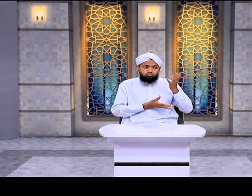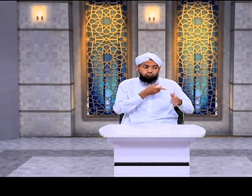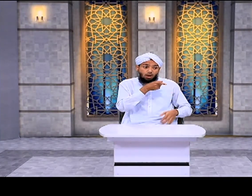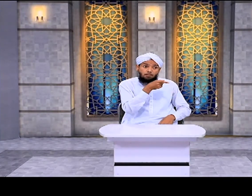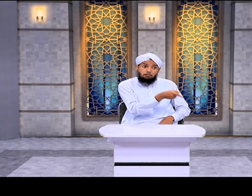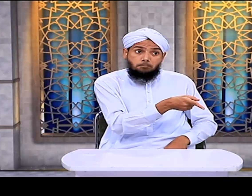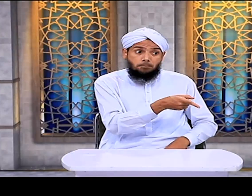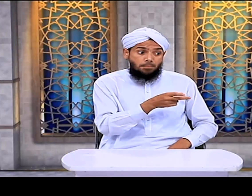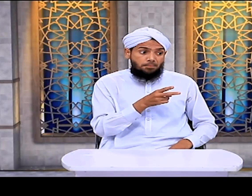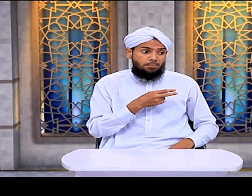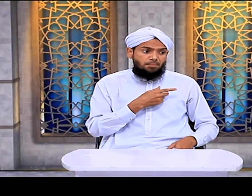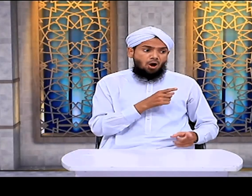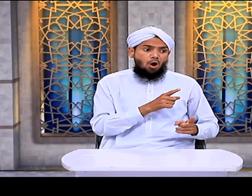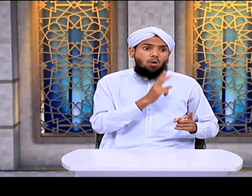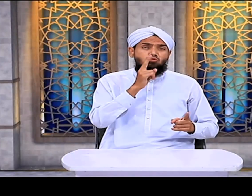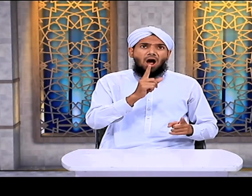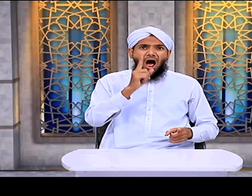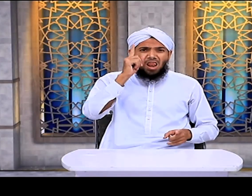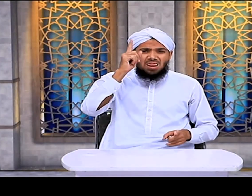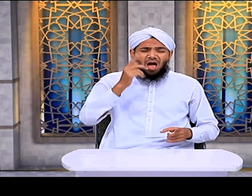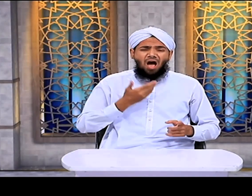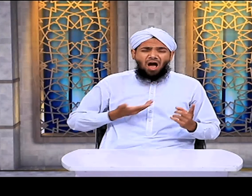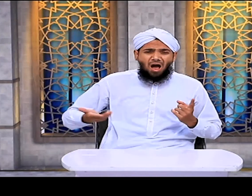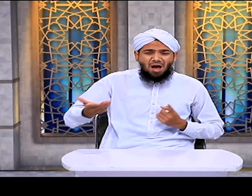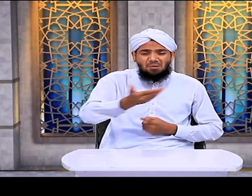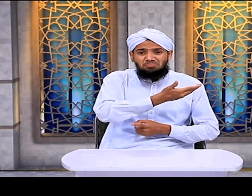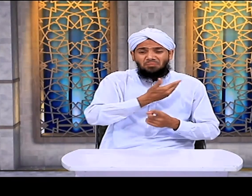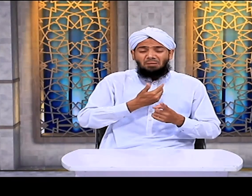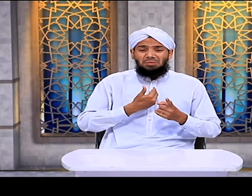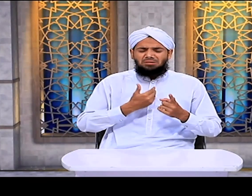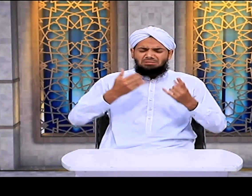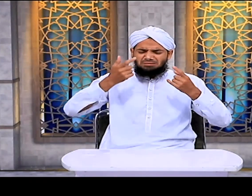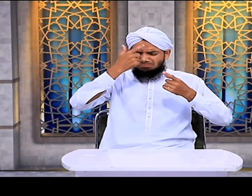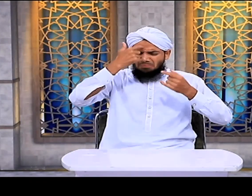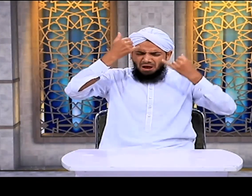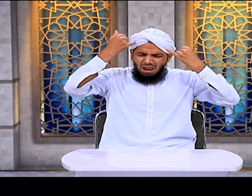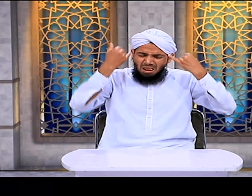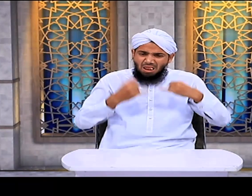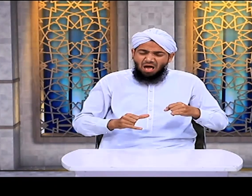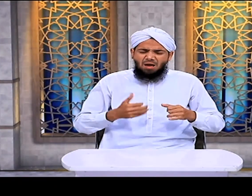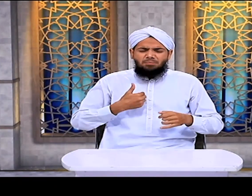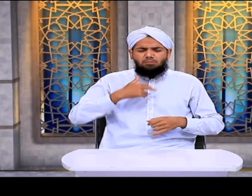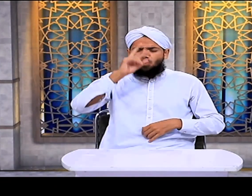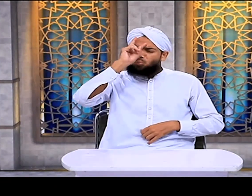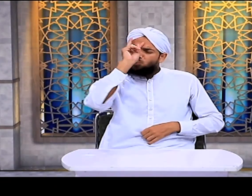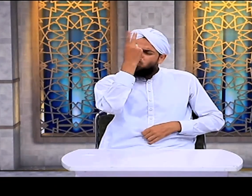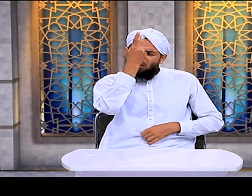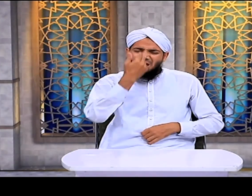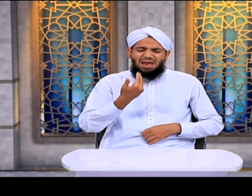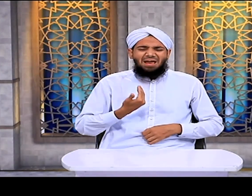پکاریں گے، کہیں گے، اے رب ہمارے، ہم پر ہماری بدبختی غالب آئی اور ہم گمراہ لوگ تھے، اے ہمارے رب